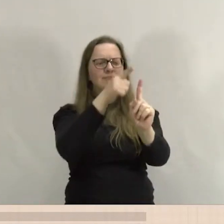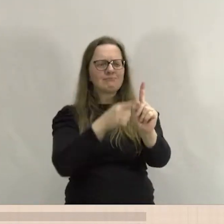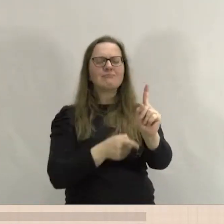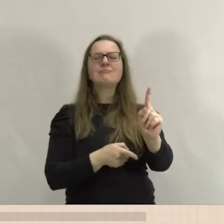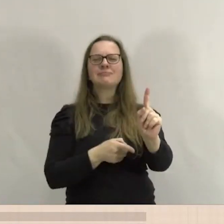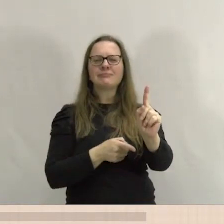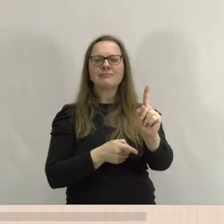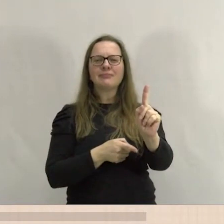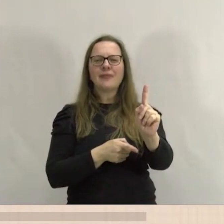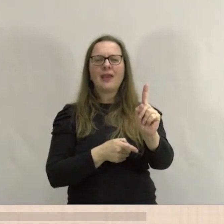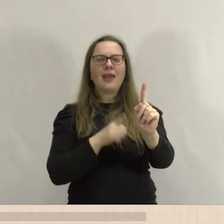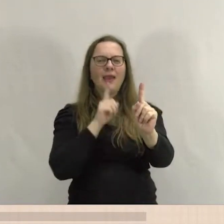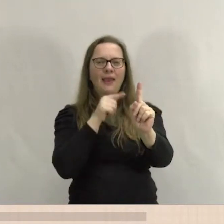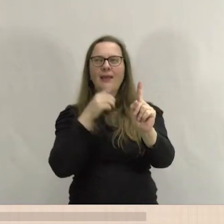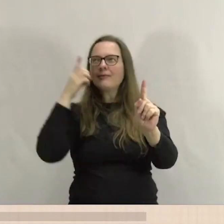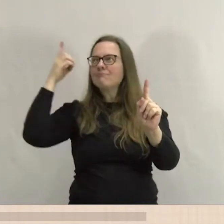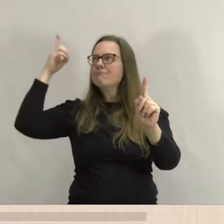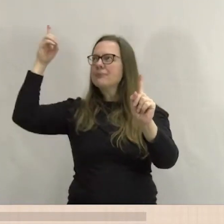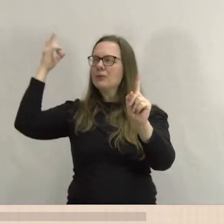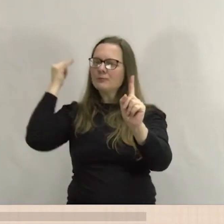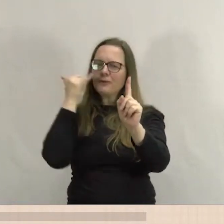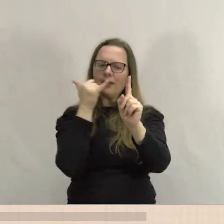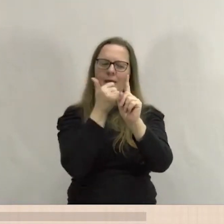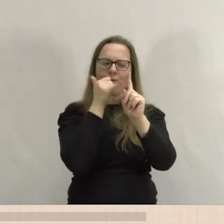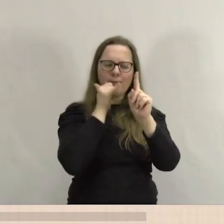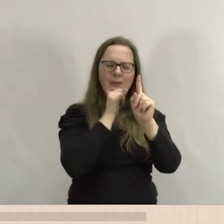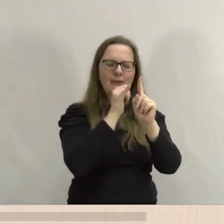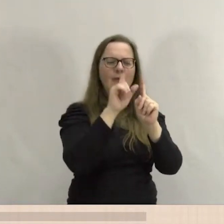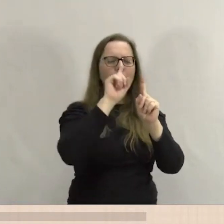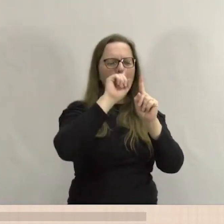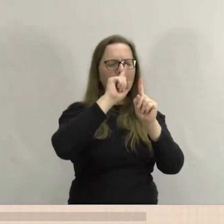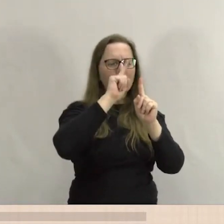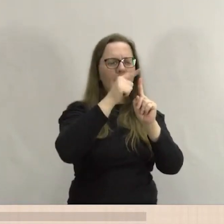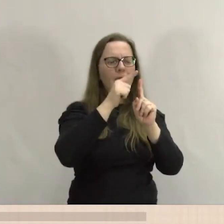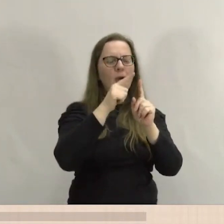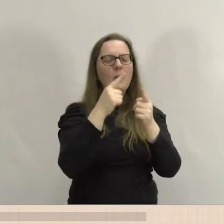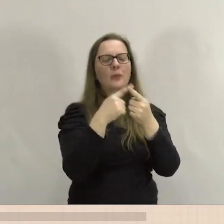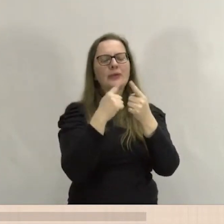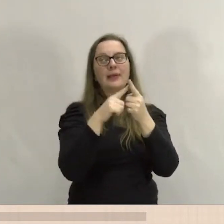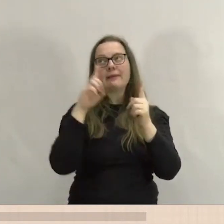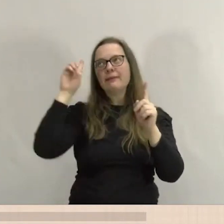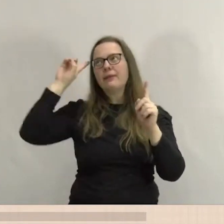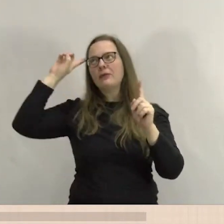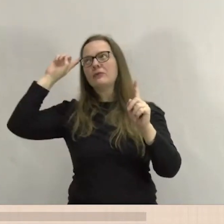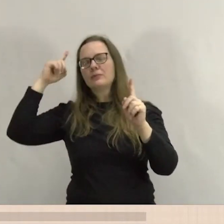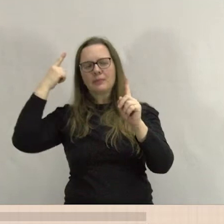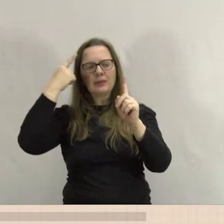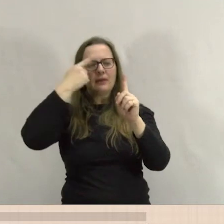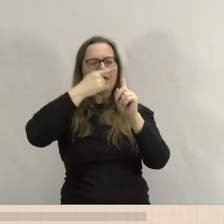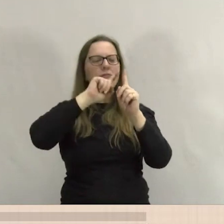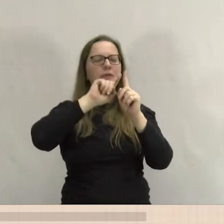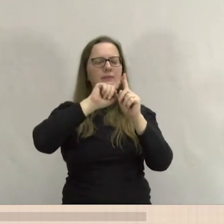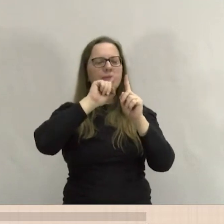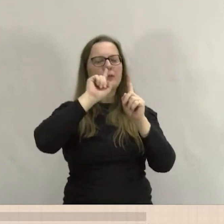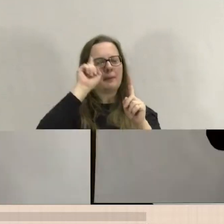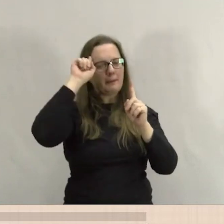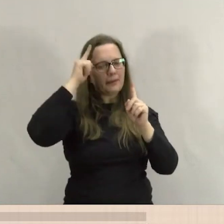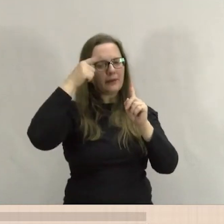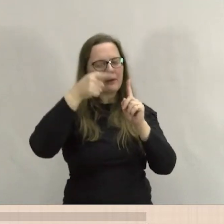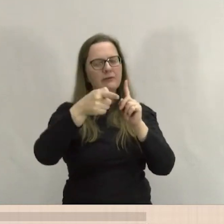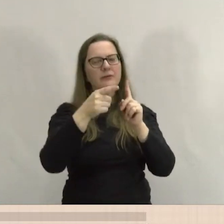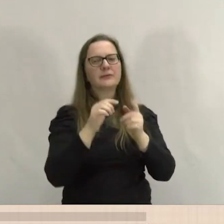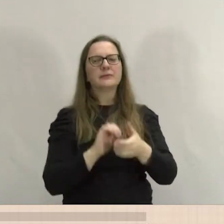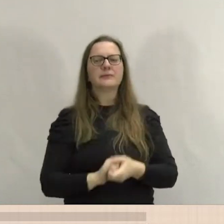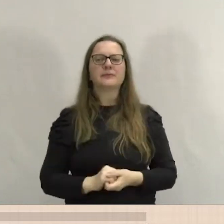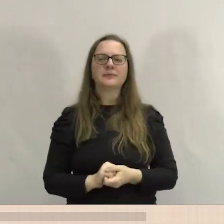as 12 tribos de Israel, irmãos, se você dissesse, não, cada igreja tem a sua liberdade. Irmãos, então as 12